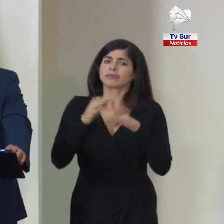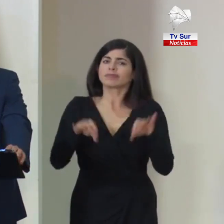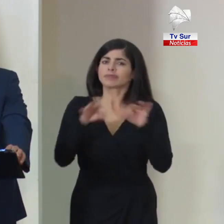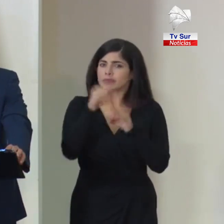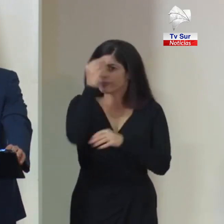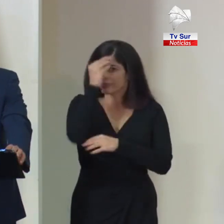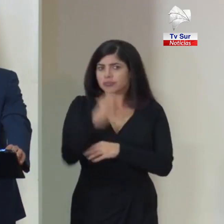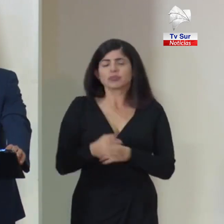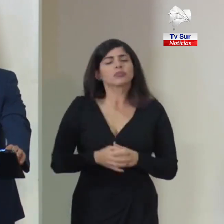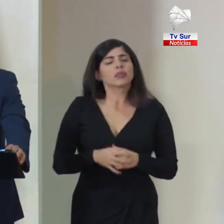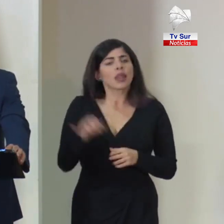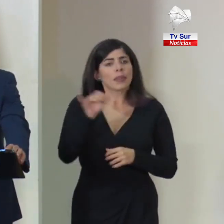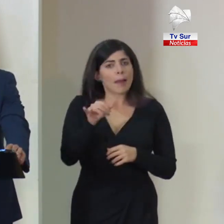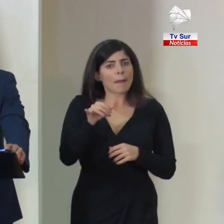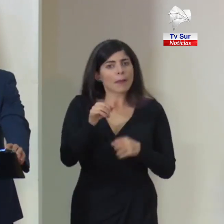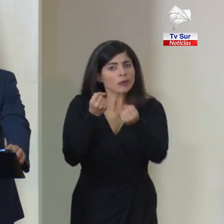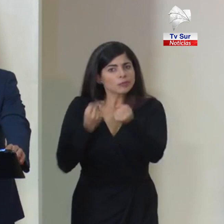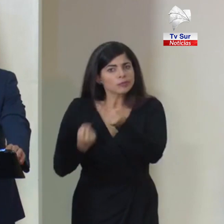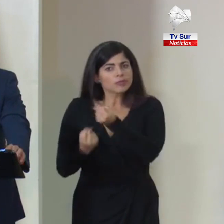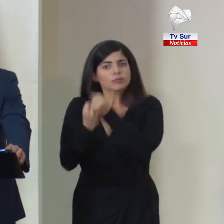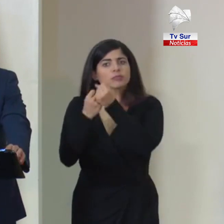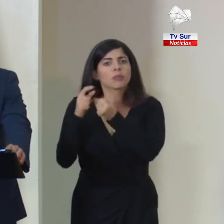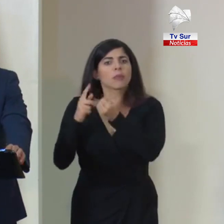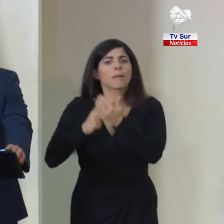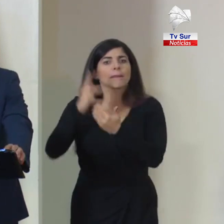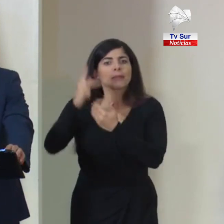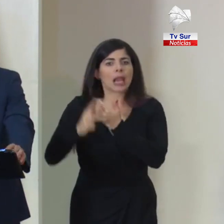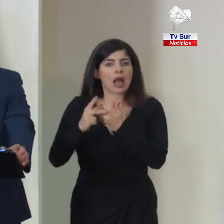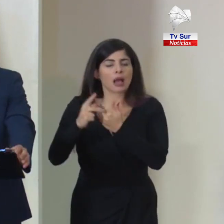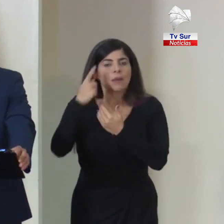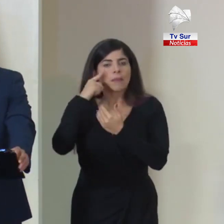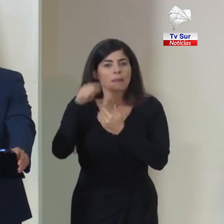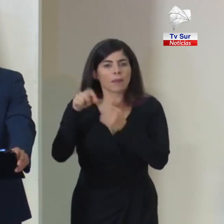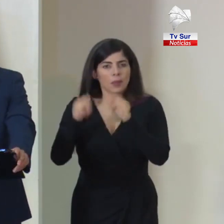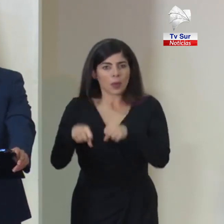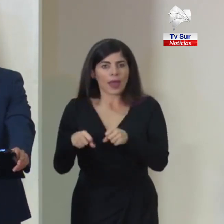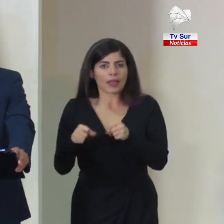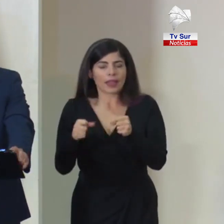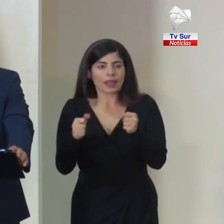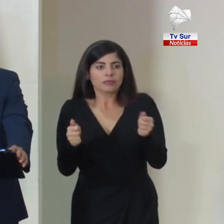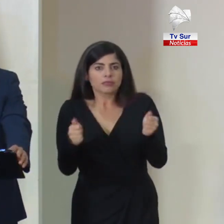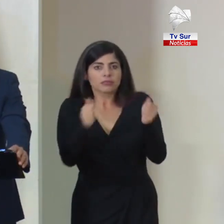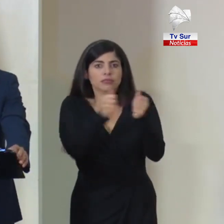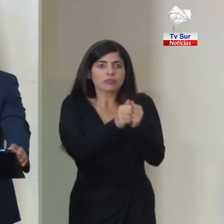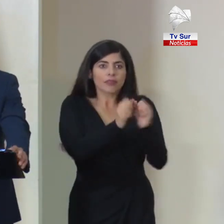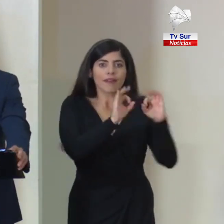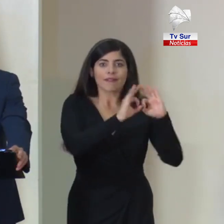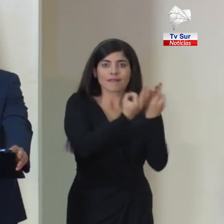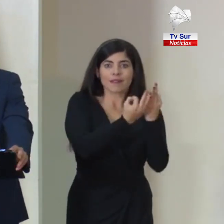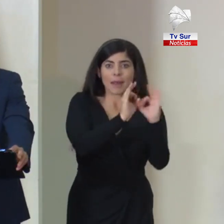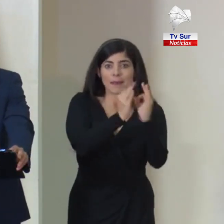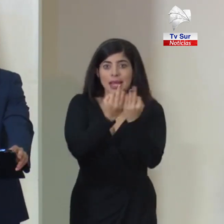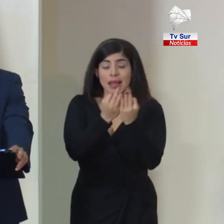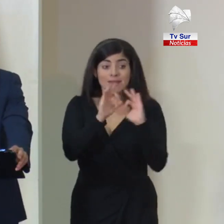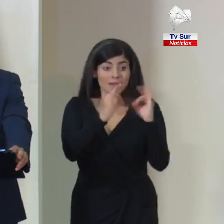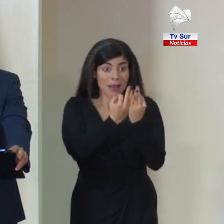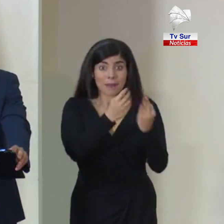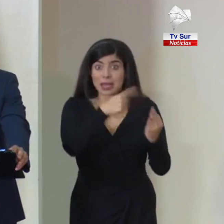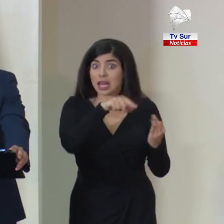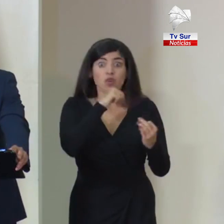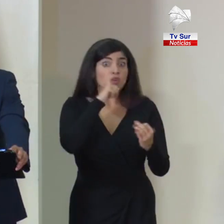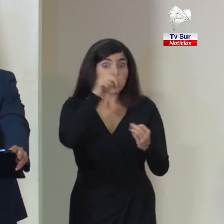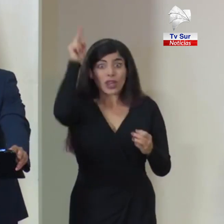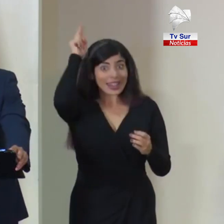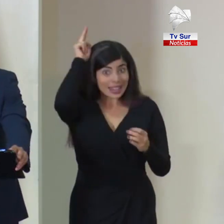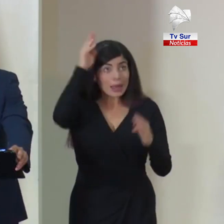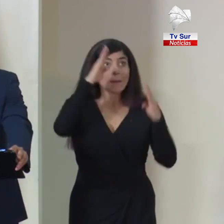mencionar que también se está impulsando un plan para acompañar a las familias no indígenas que están